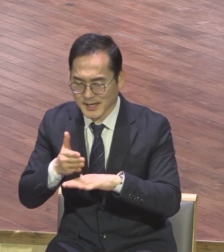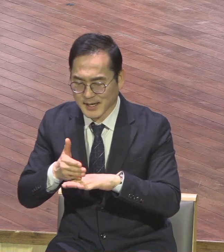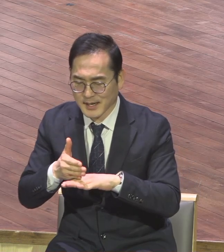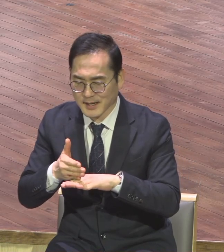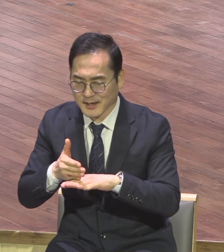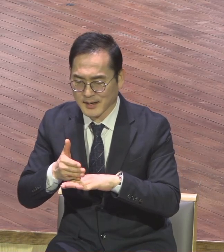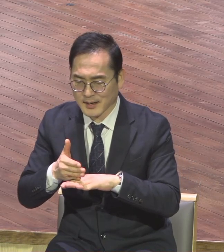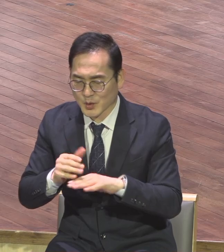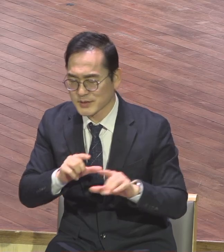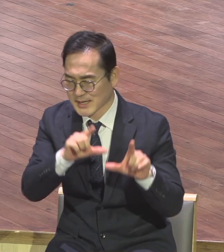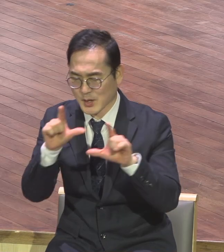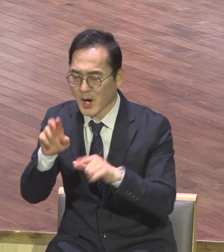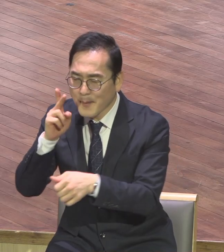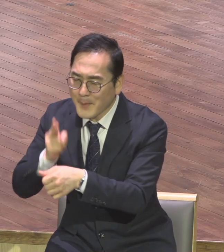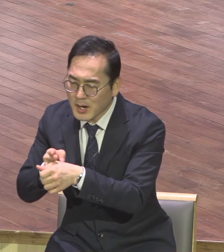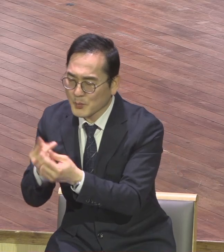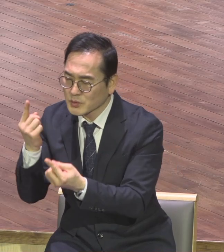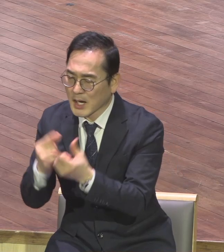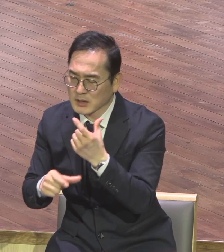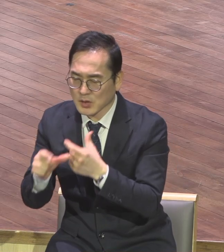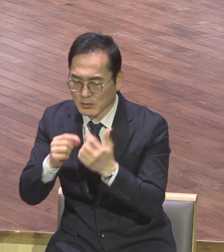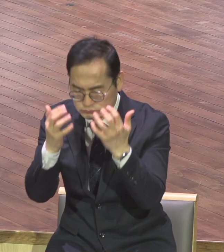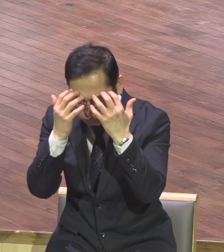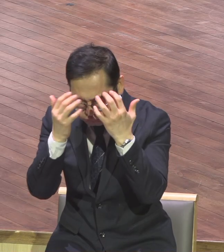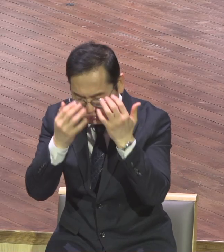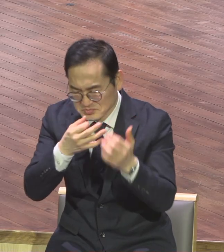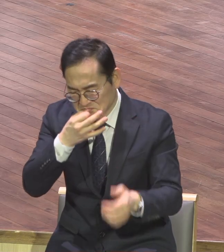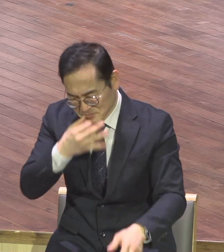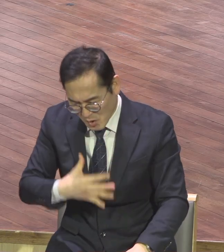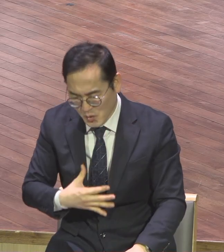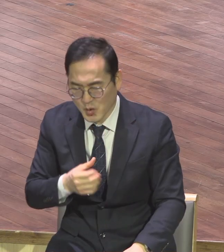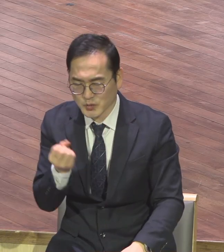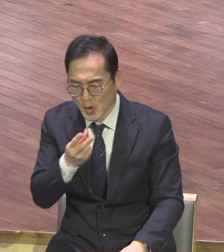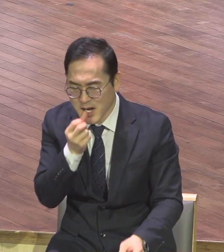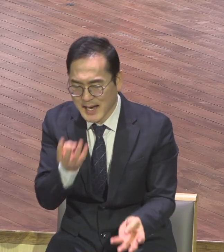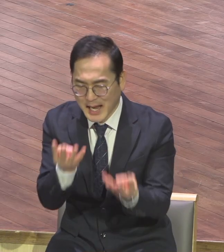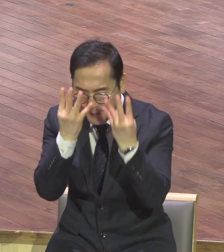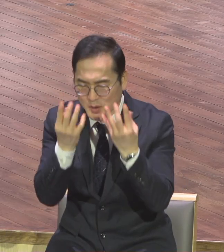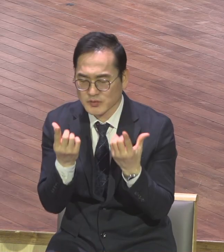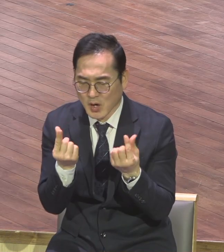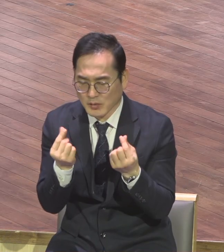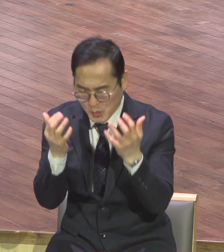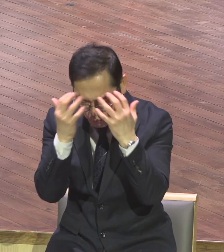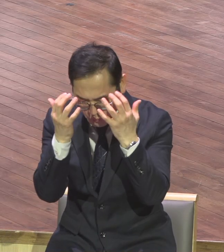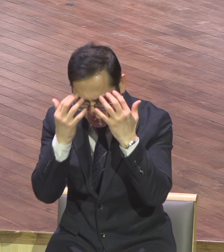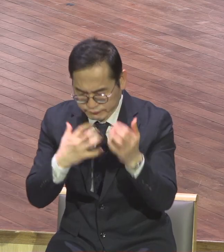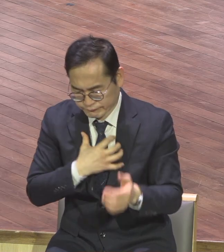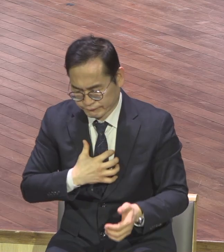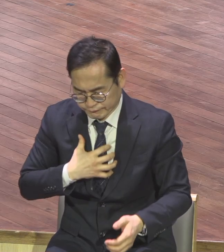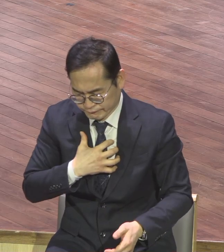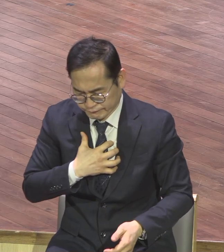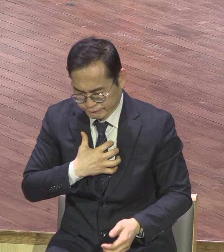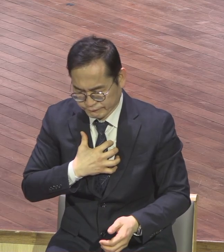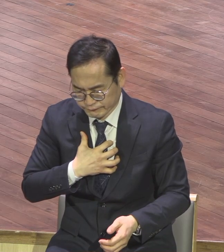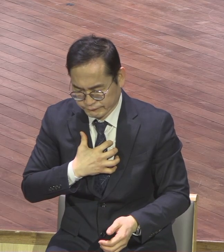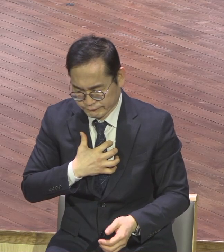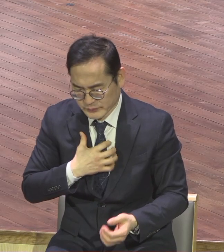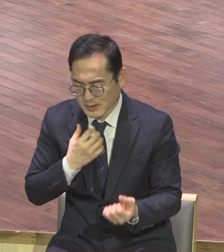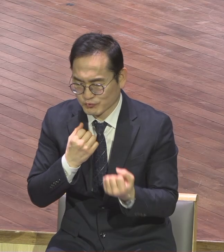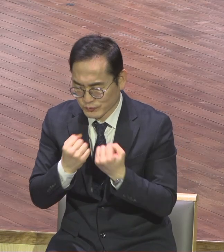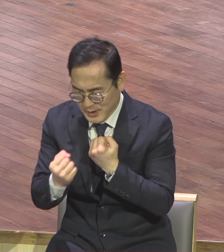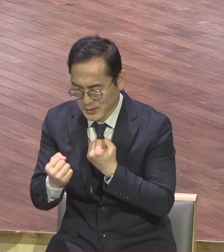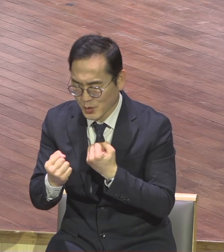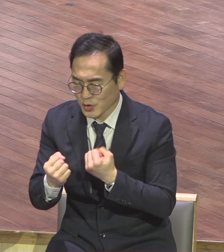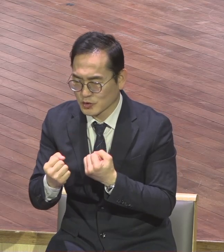상황에 있달지라도, 지옥 같은 환경에 있달지라도, 감옥 갇힌 같은 차디찬 고통이 있달지라도 구원의 감격